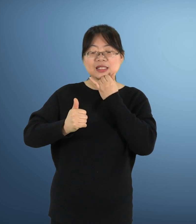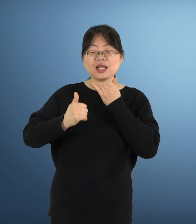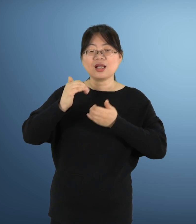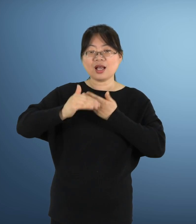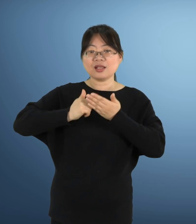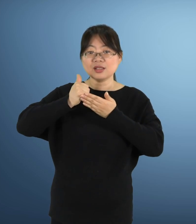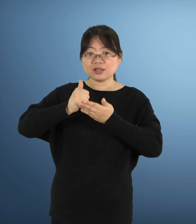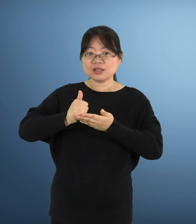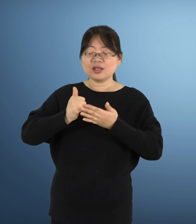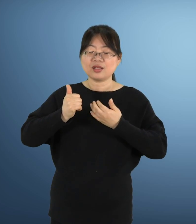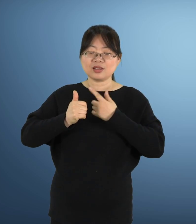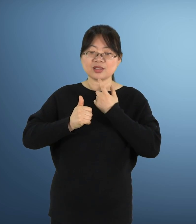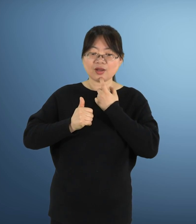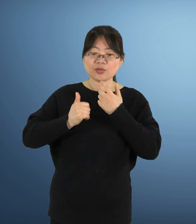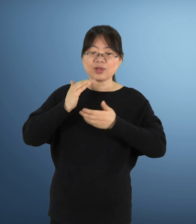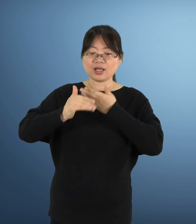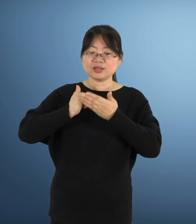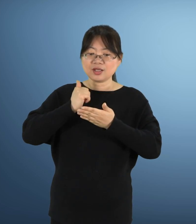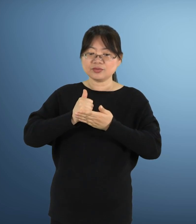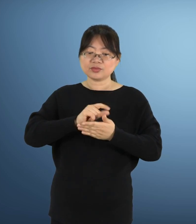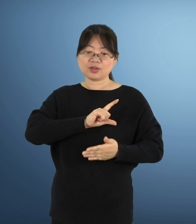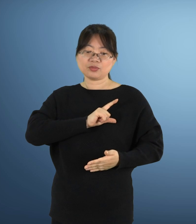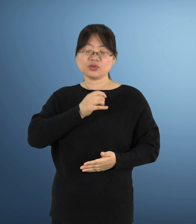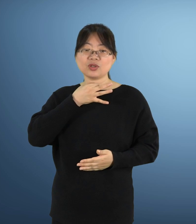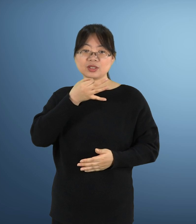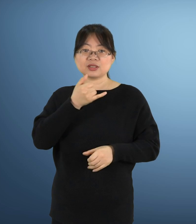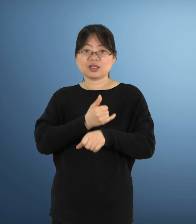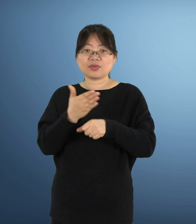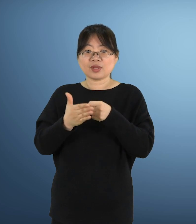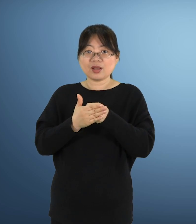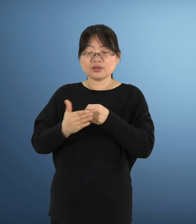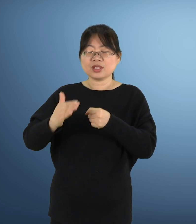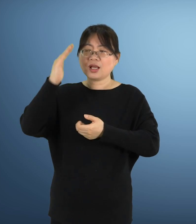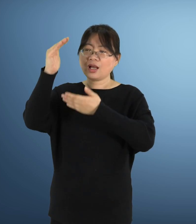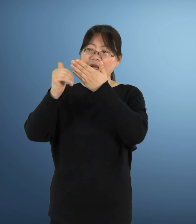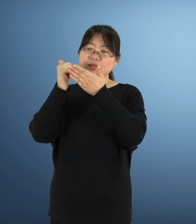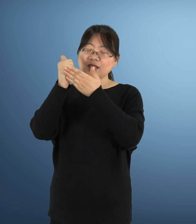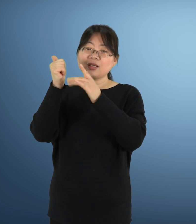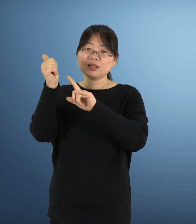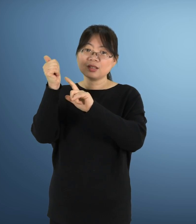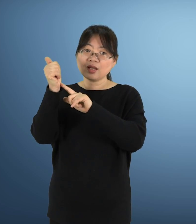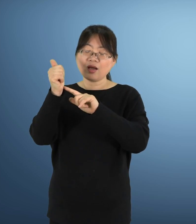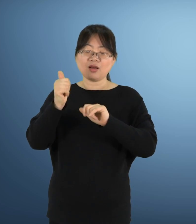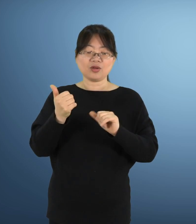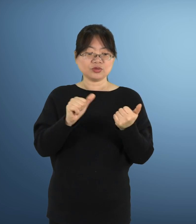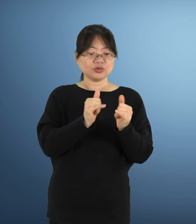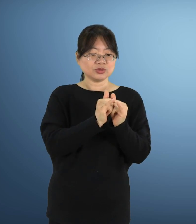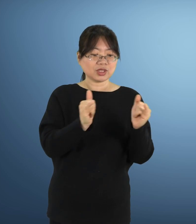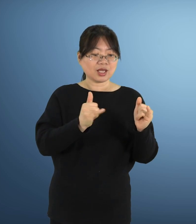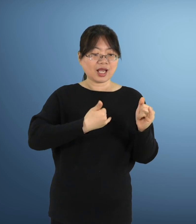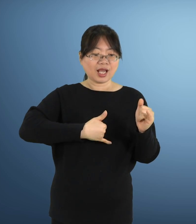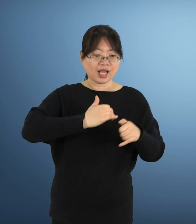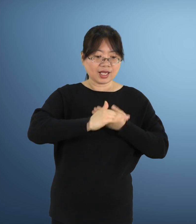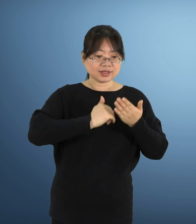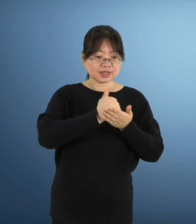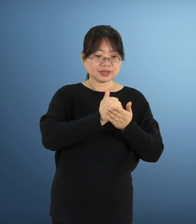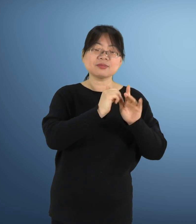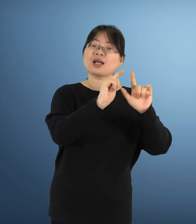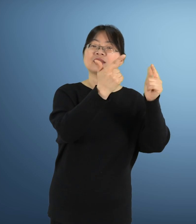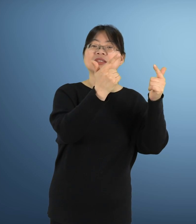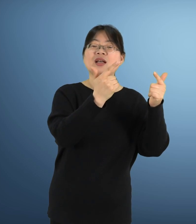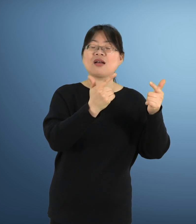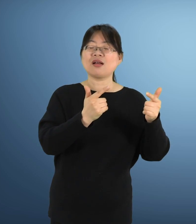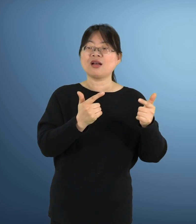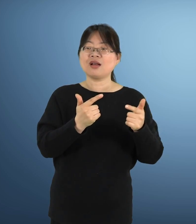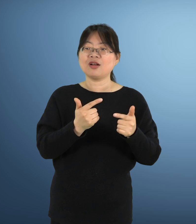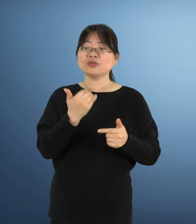하나님이요 야곱의 하나님이시라 칭하였나니 하나님은 죽은 자의 하나님이 아니요